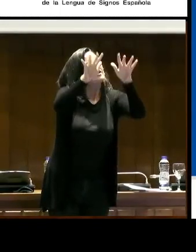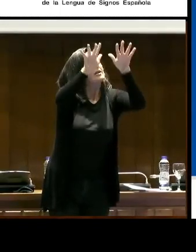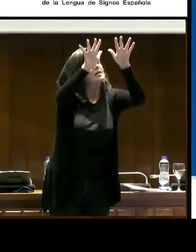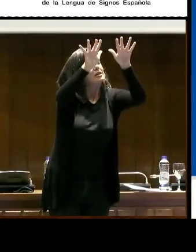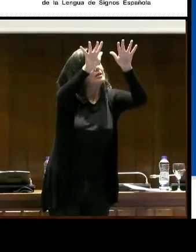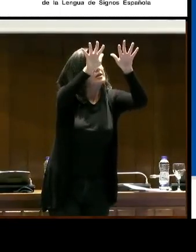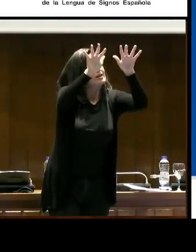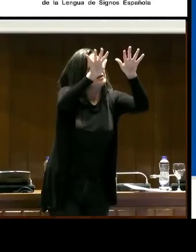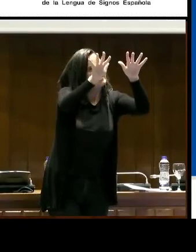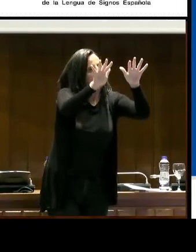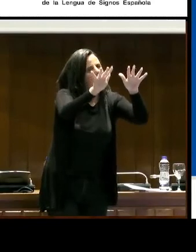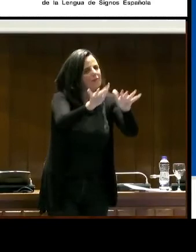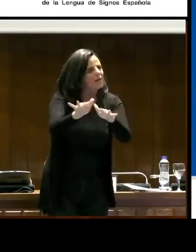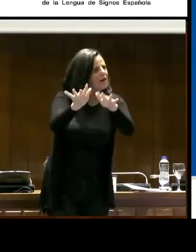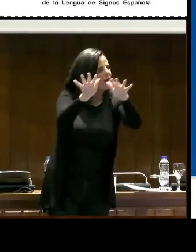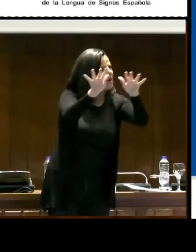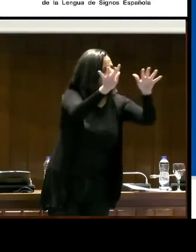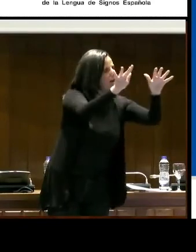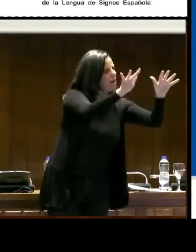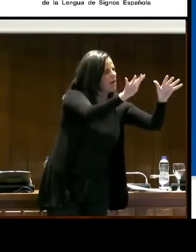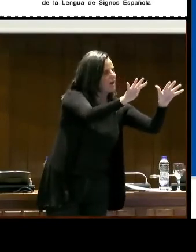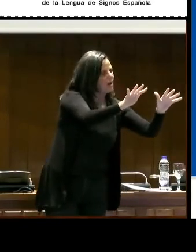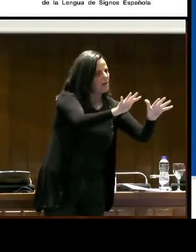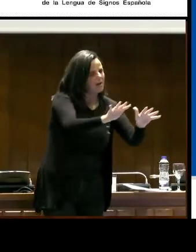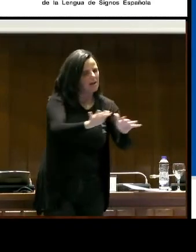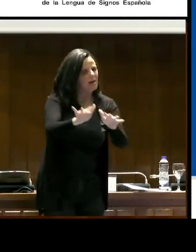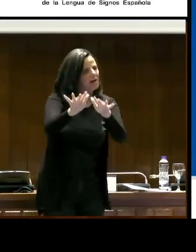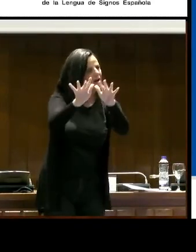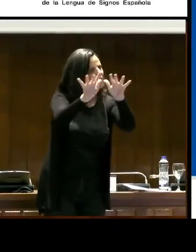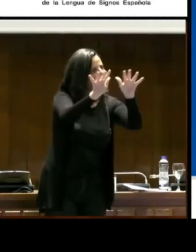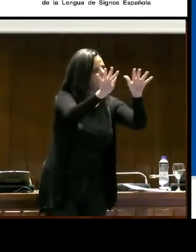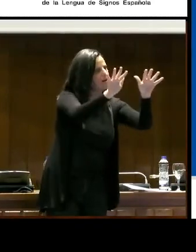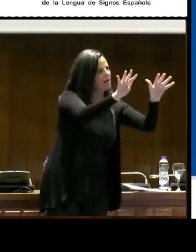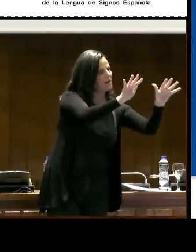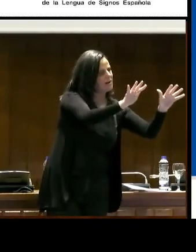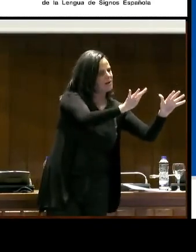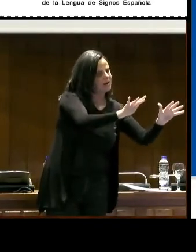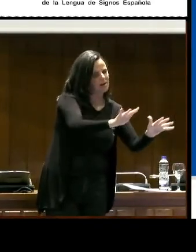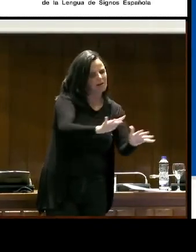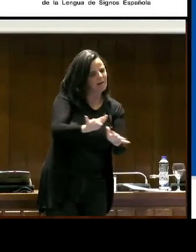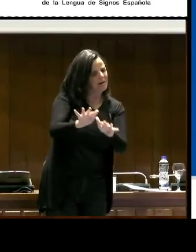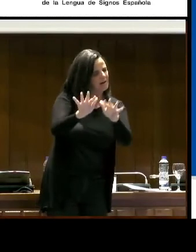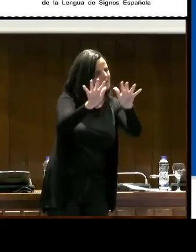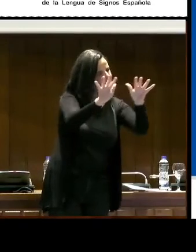cada vez más cerca nieve futura, espiral de nieve.